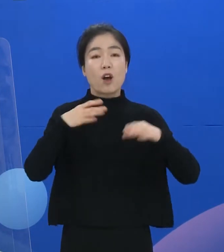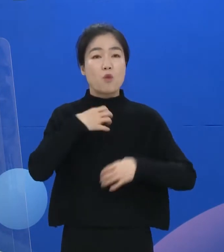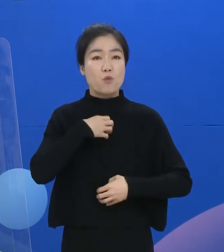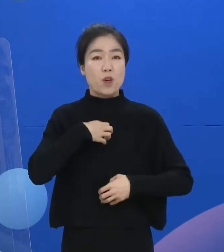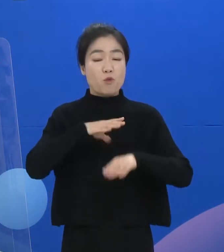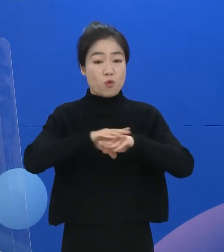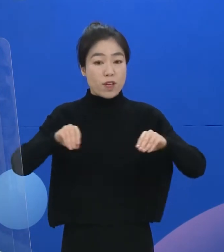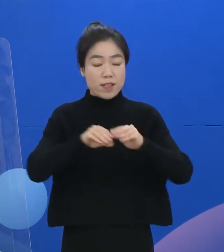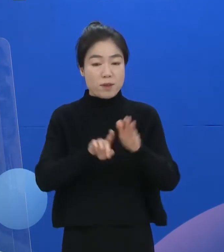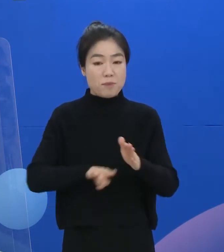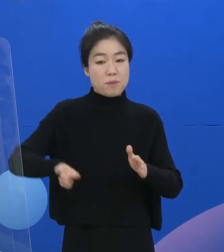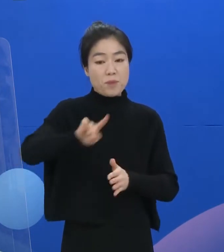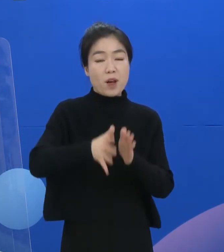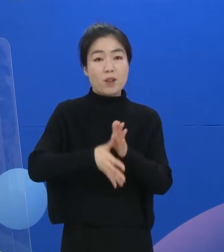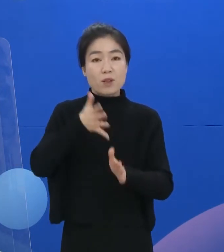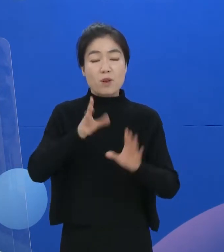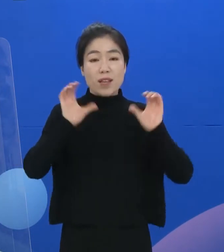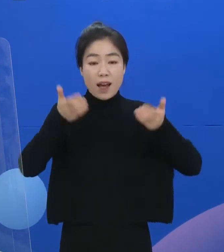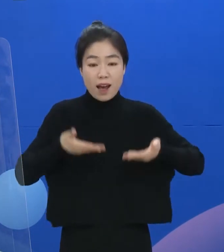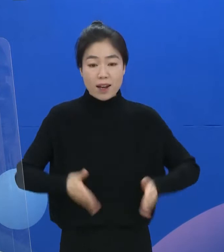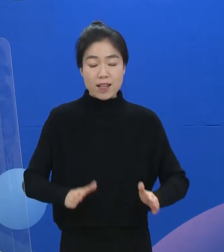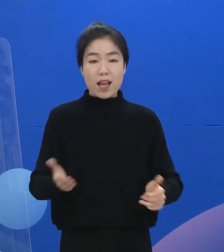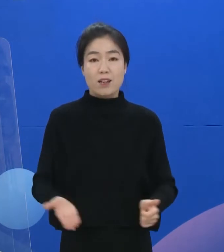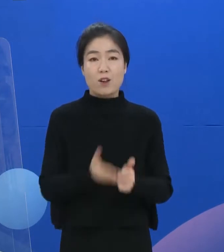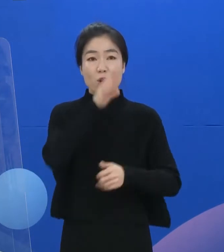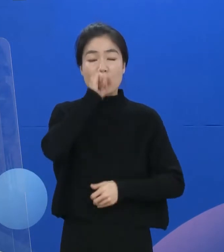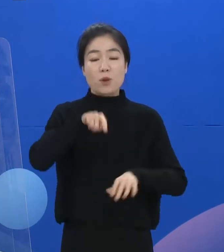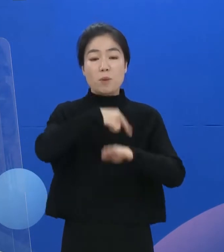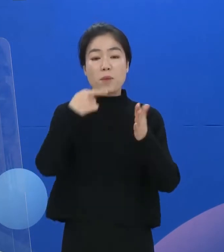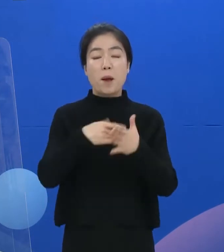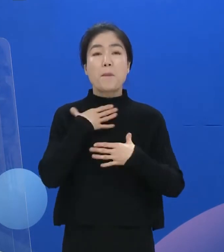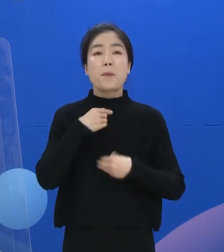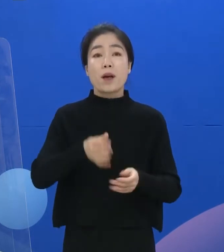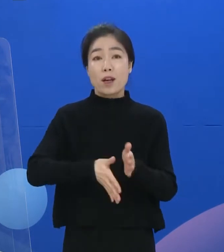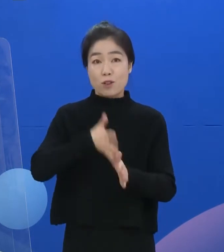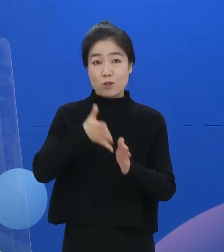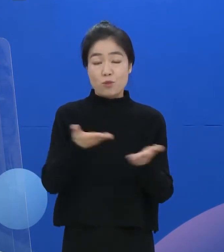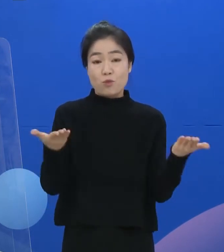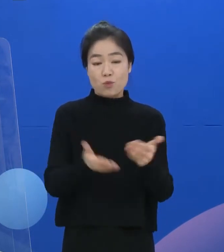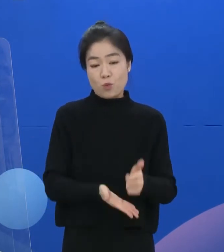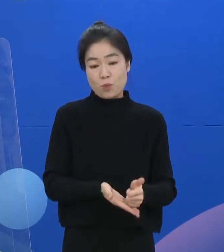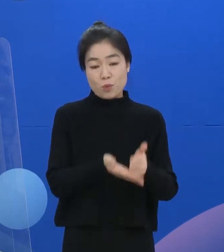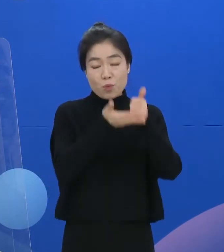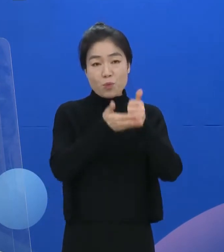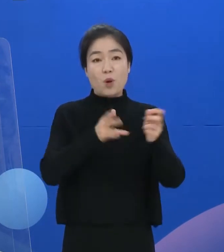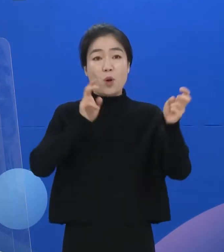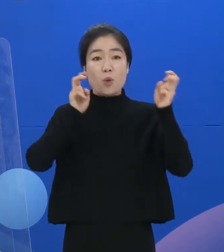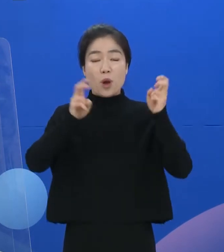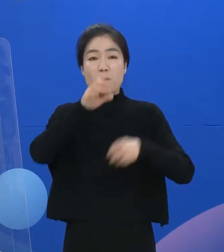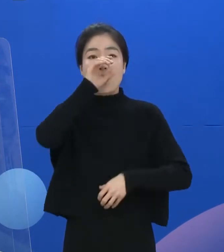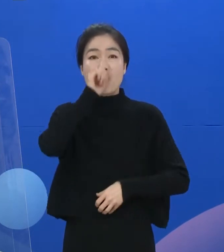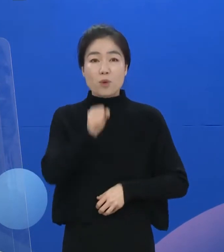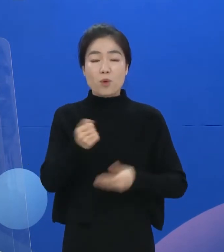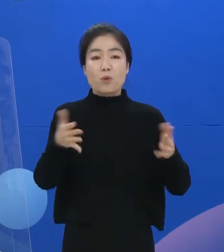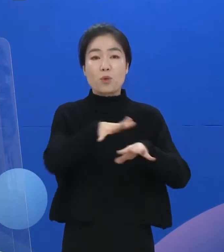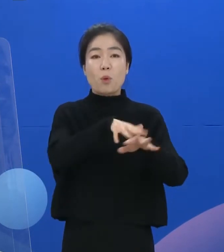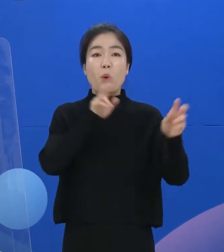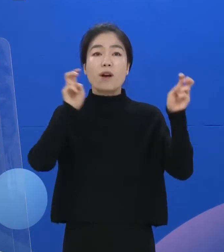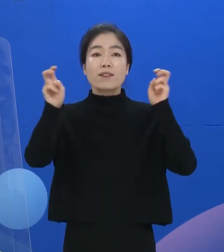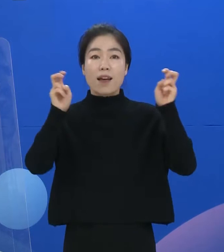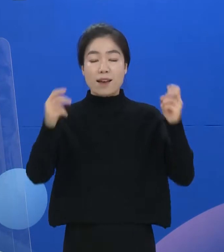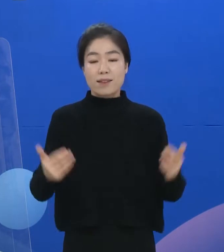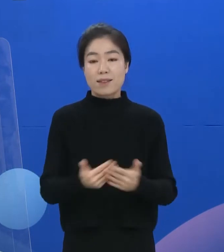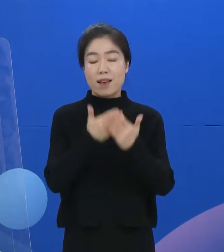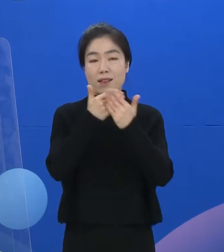대표도시 친환경자동차 도시 기후위기 대응 선도도시 아이나 키우기 좋은